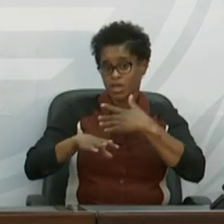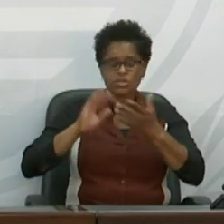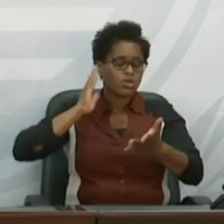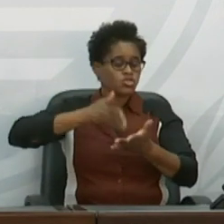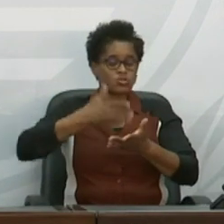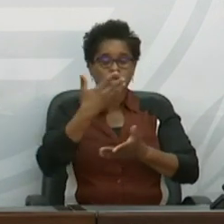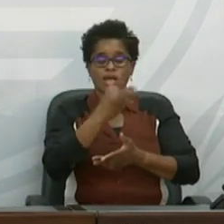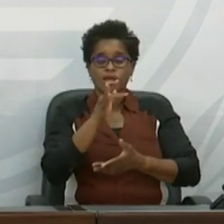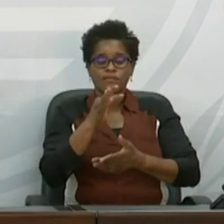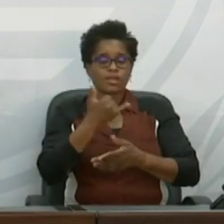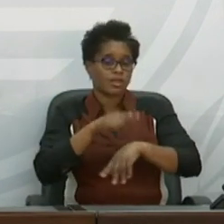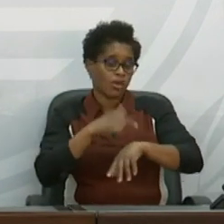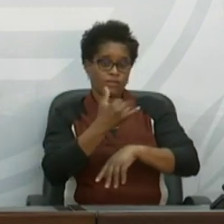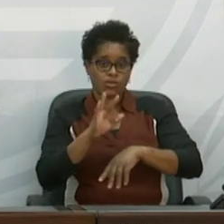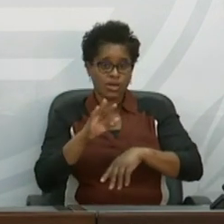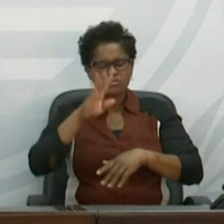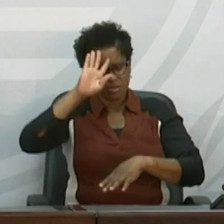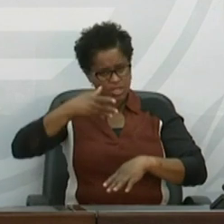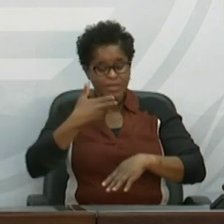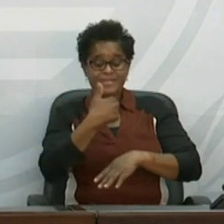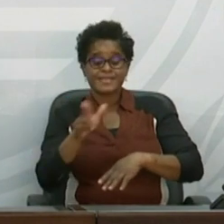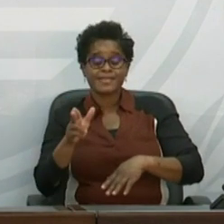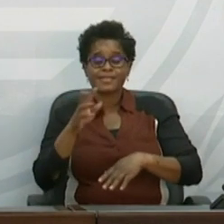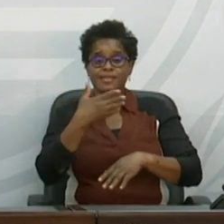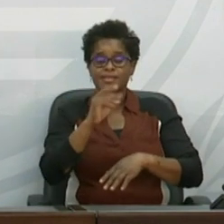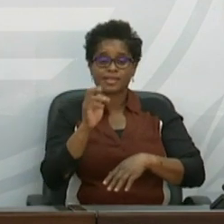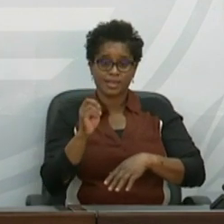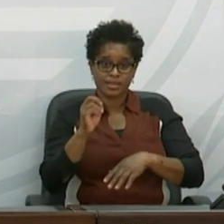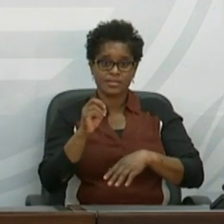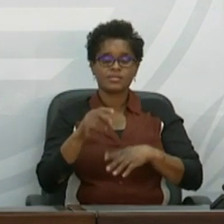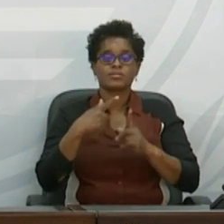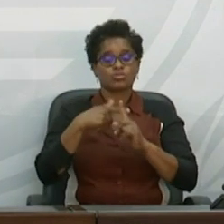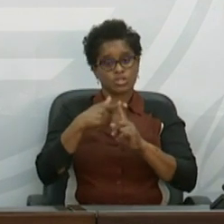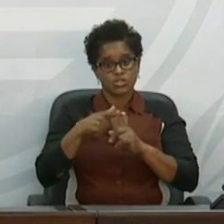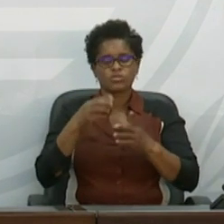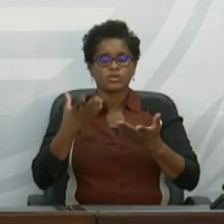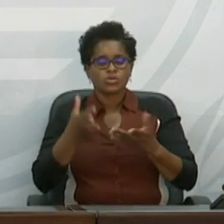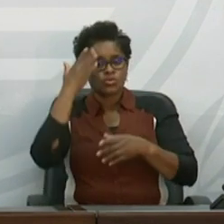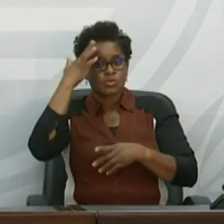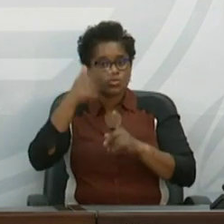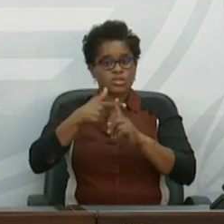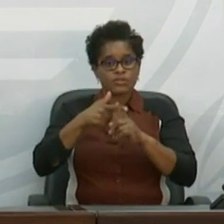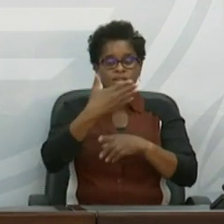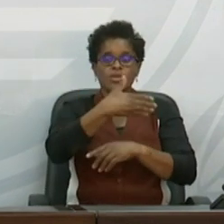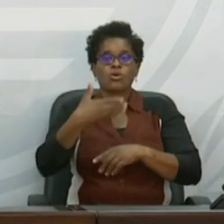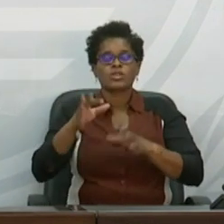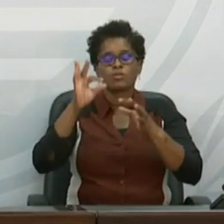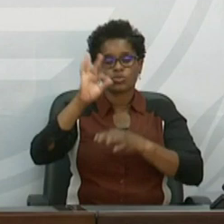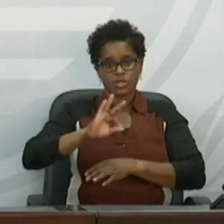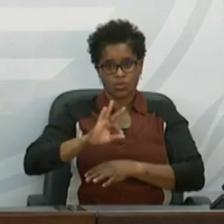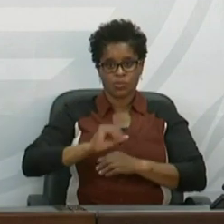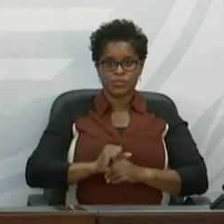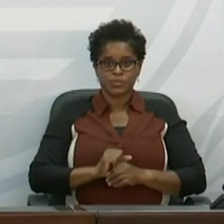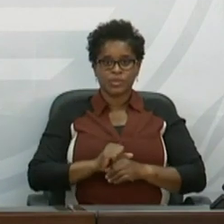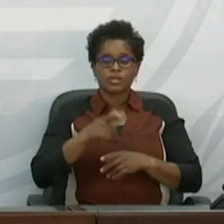mais 113 casos novos, o que representa uma taxa de positividade de 11%. Os